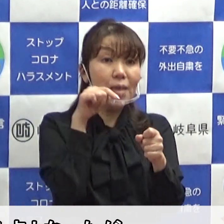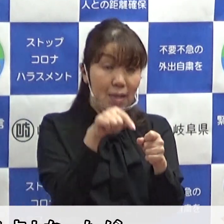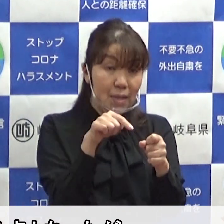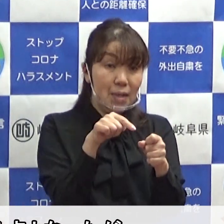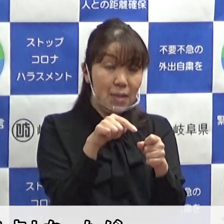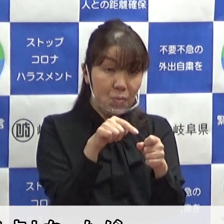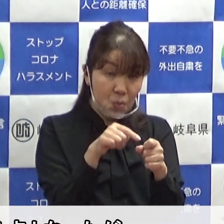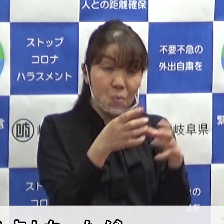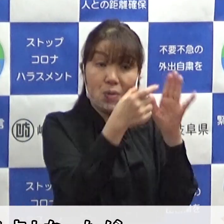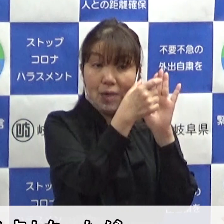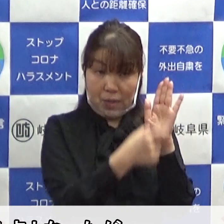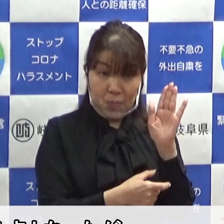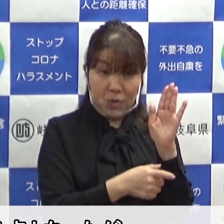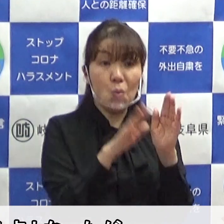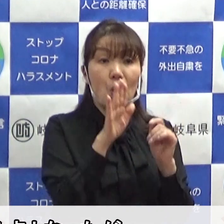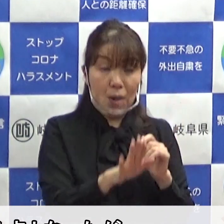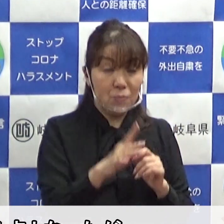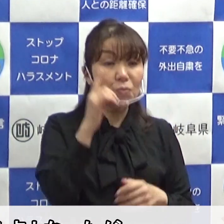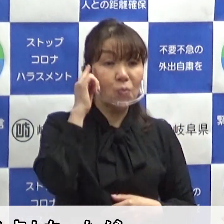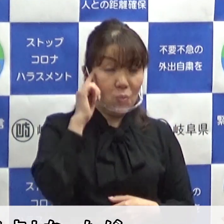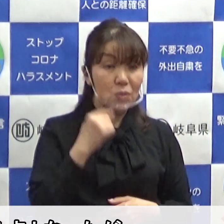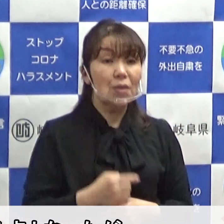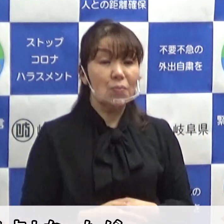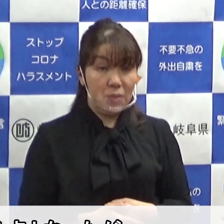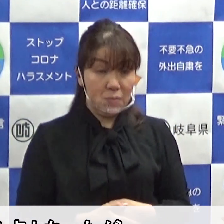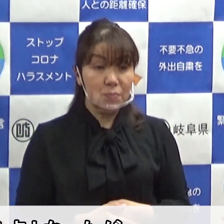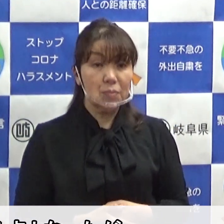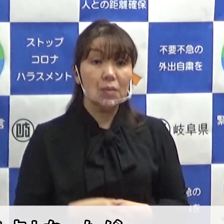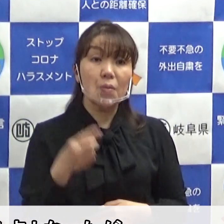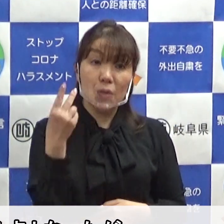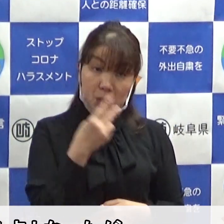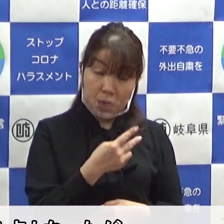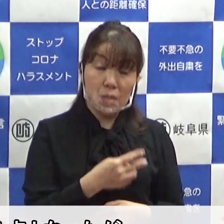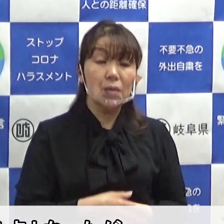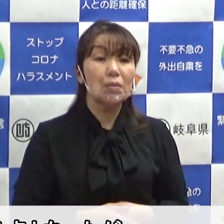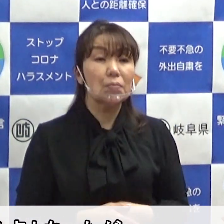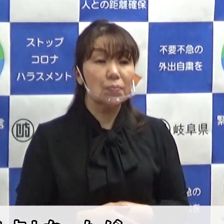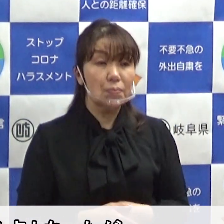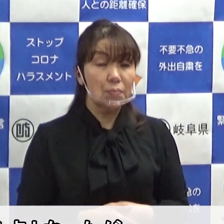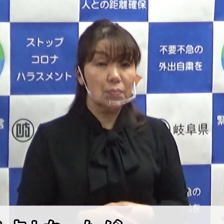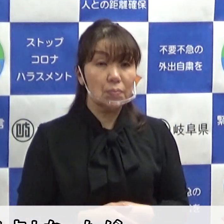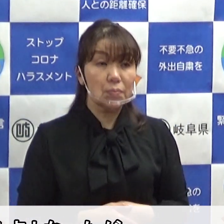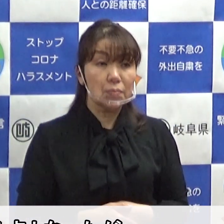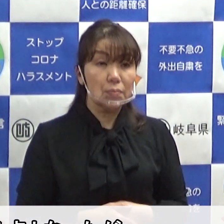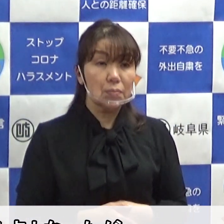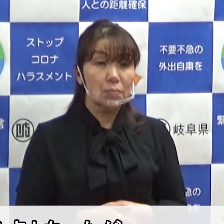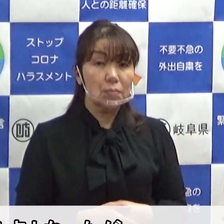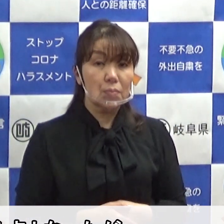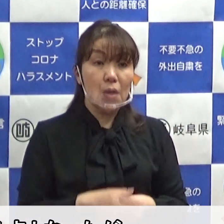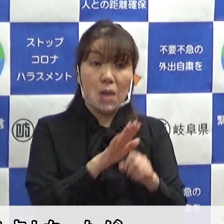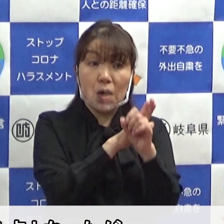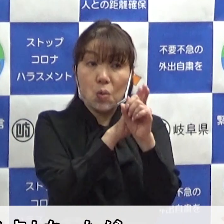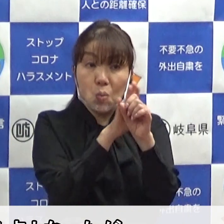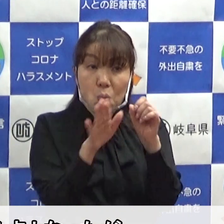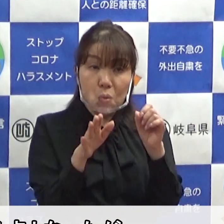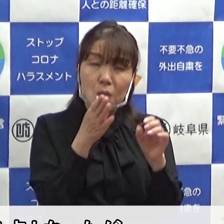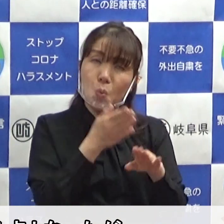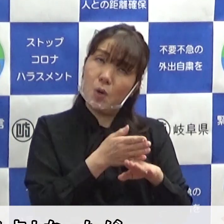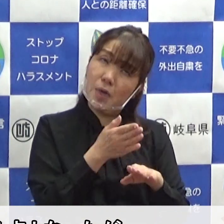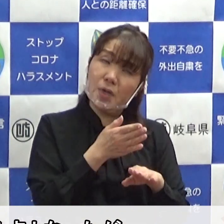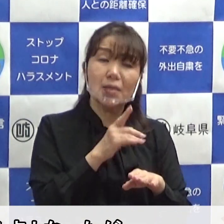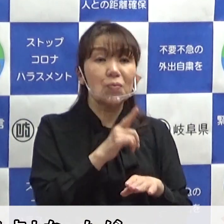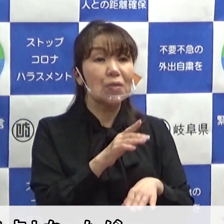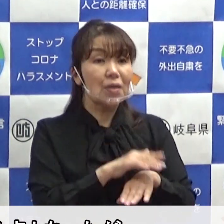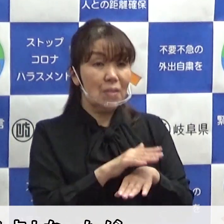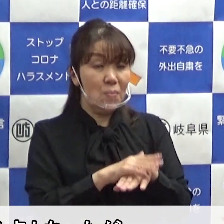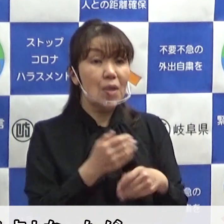ことの塊が一つあるんじゃないかと思っております。で、まあコロナのおかげでというか、